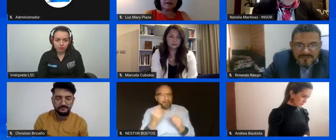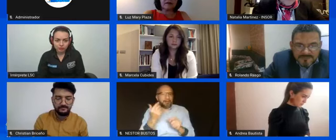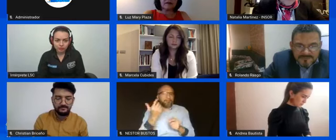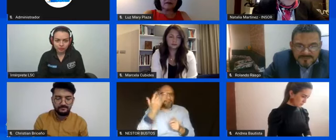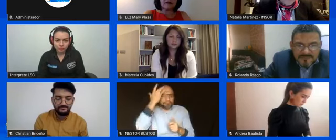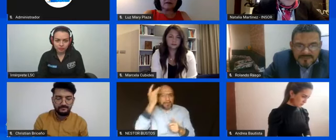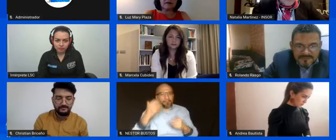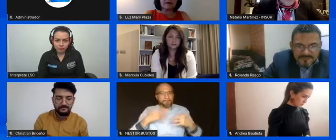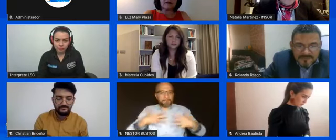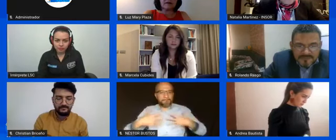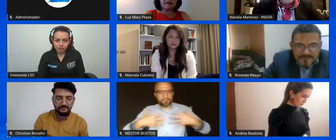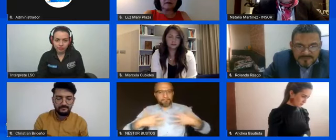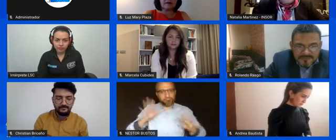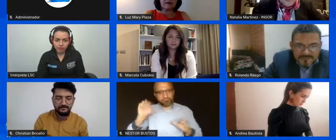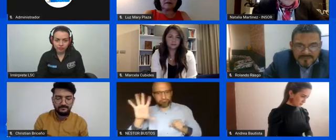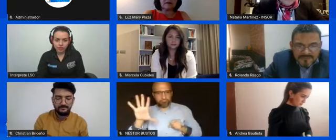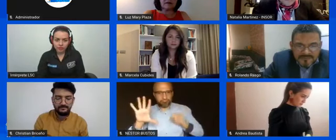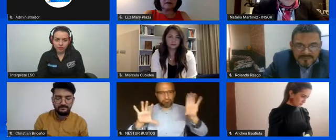hermanos.